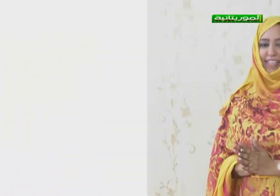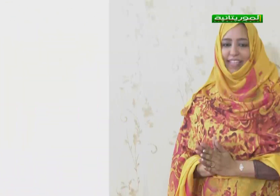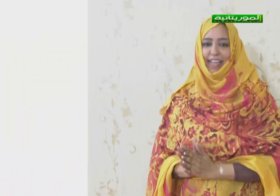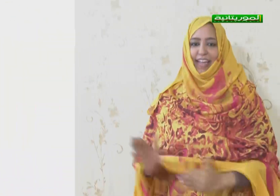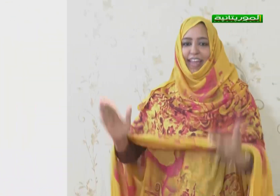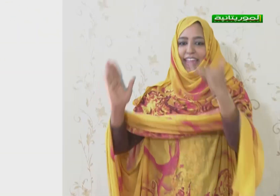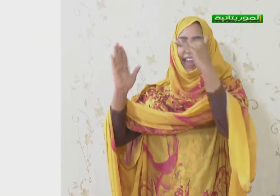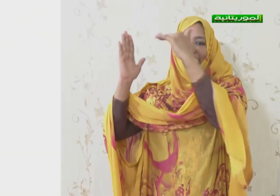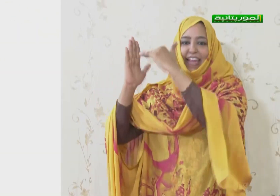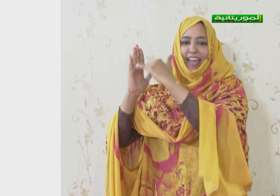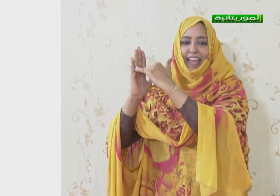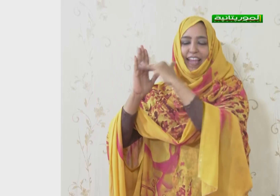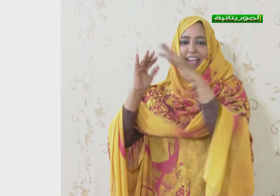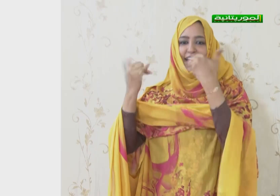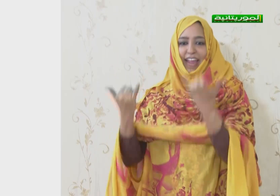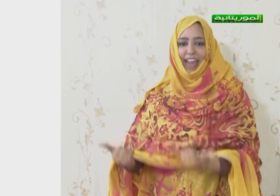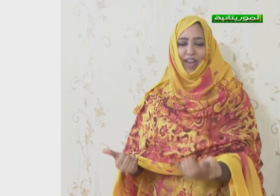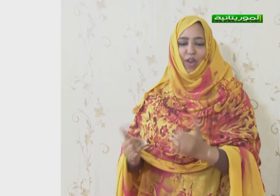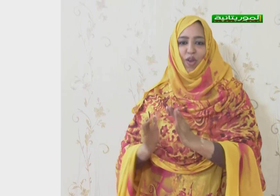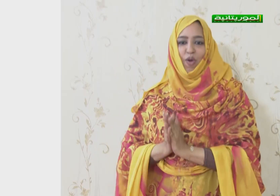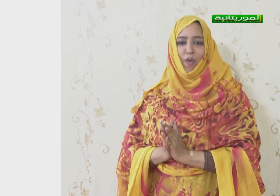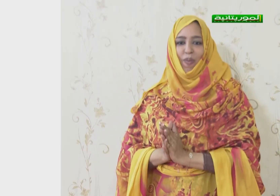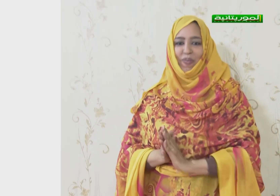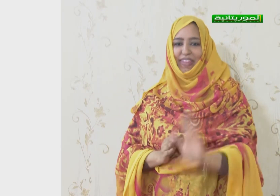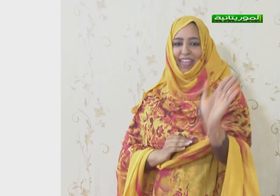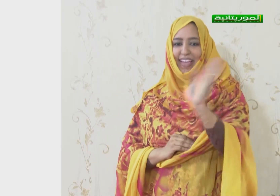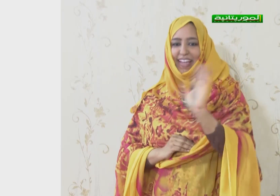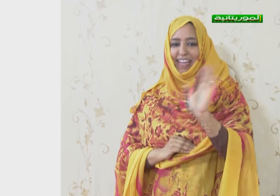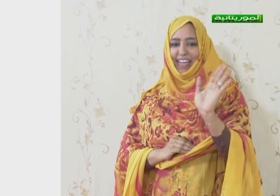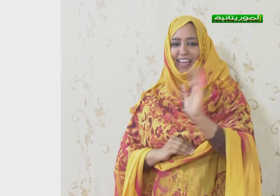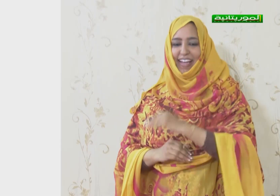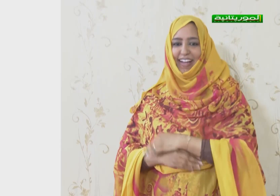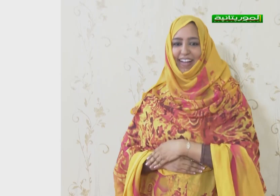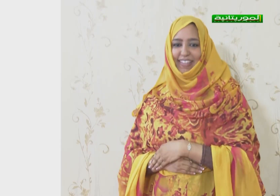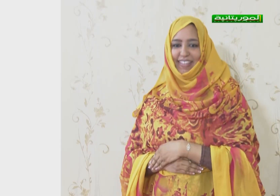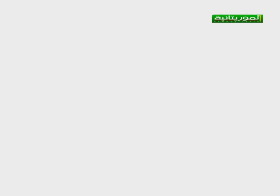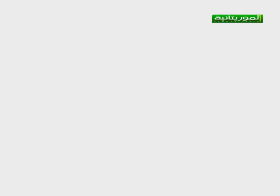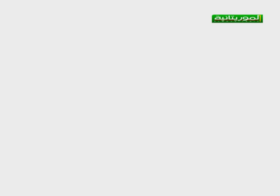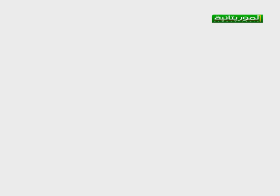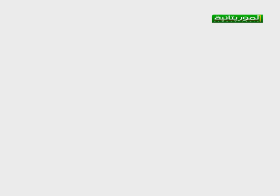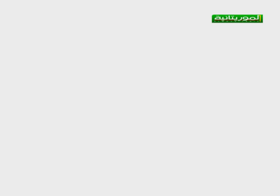نهاية الحلقة، إلى اللقاء.